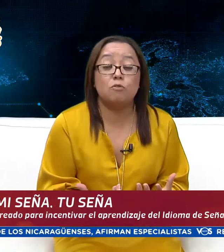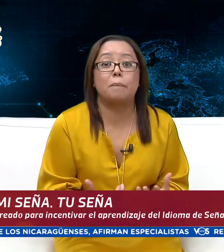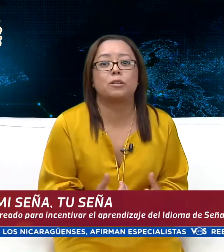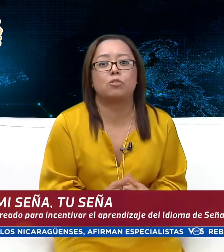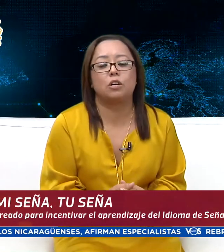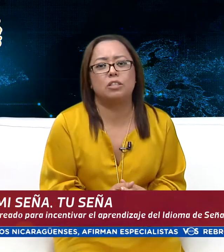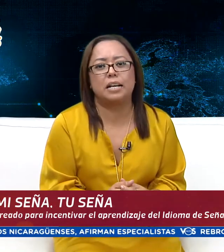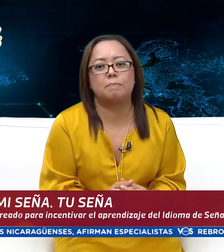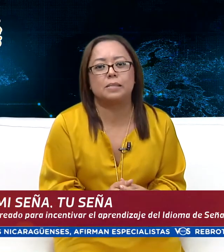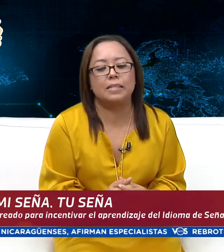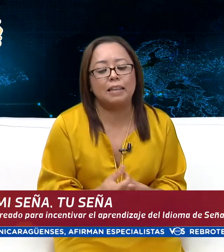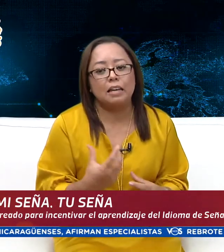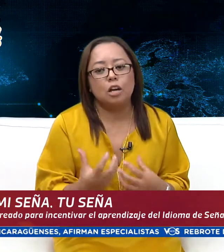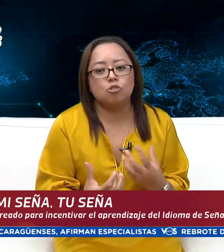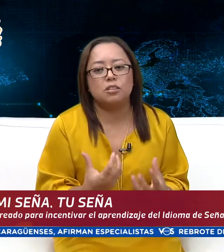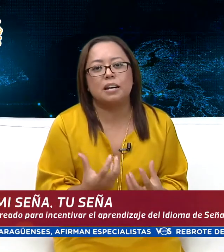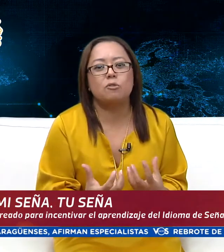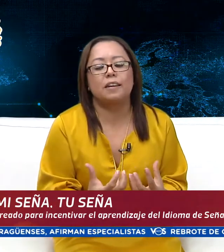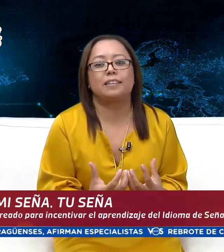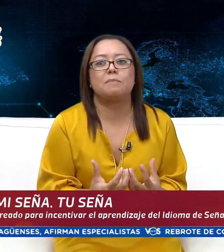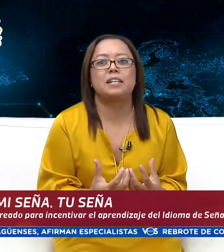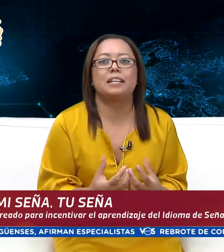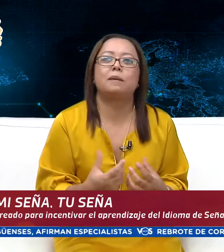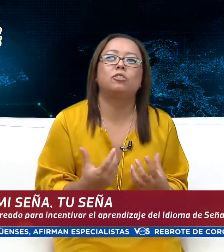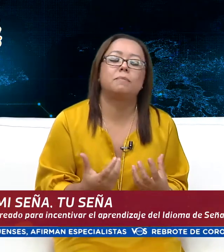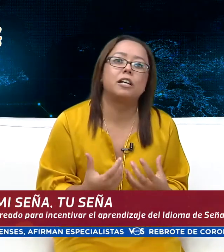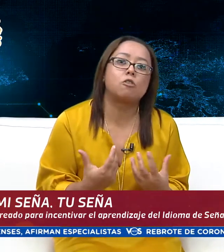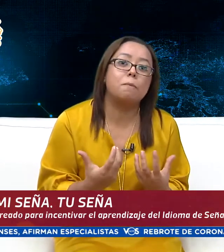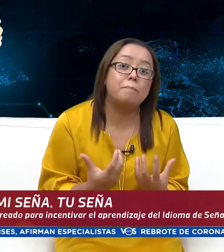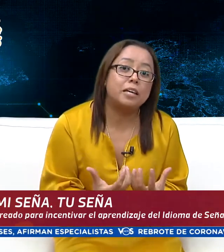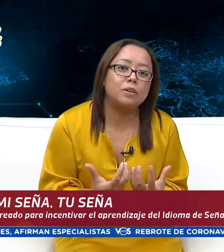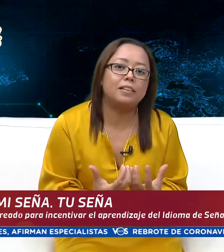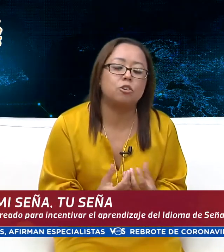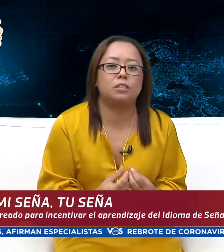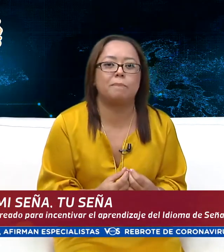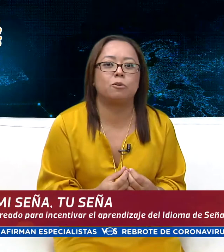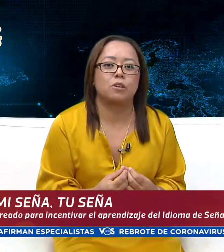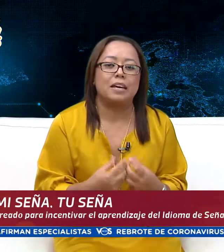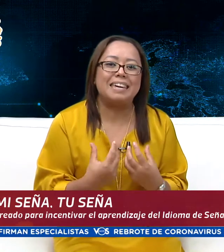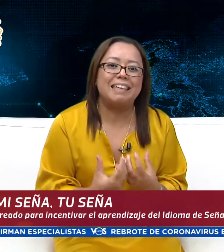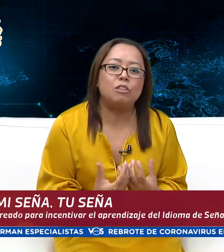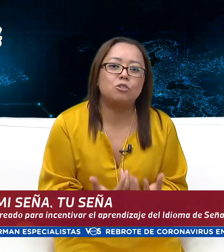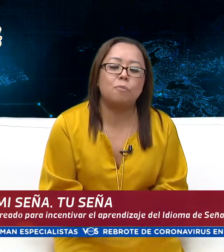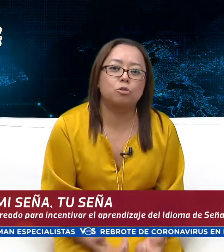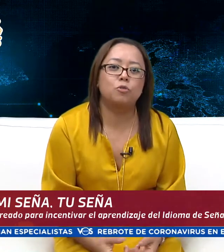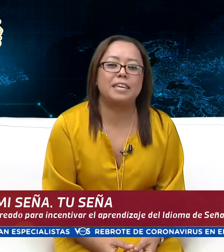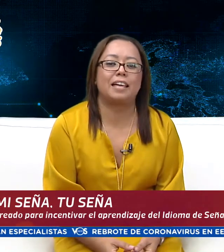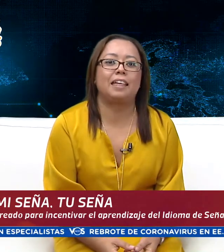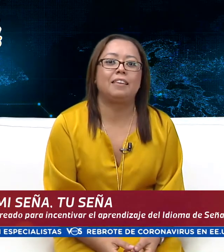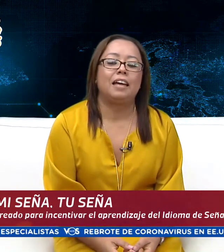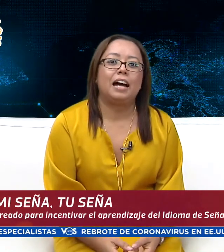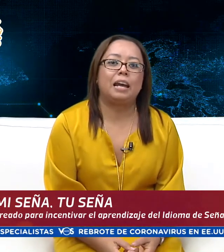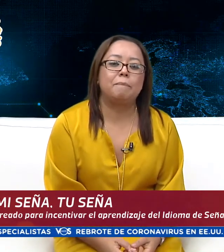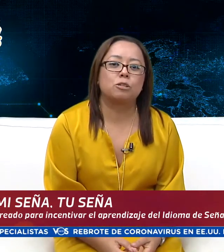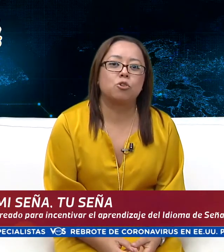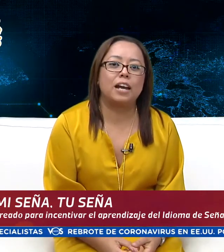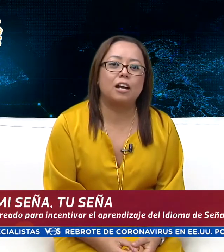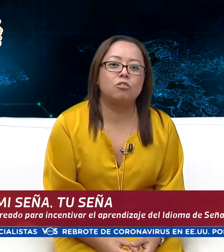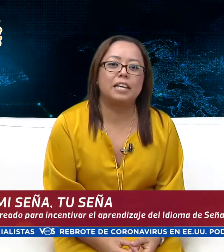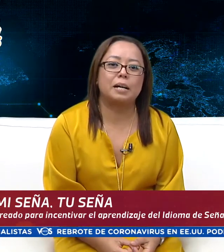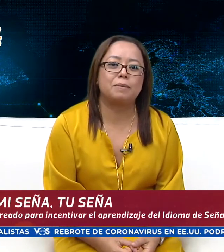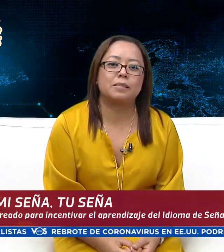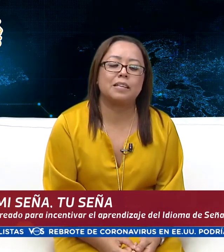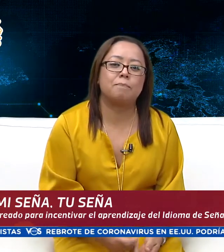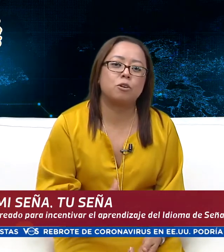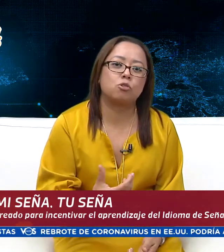también es una persona con discapacidad consideramos que de esta manera estamos también rompiendo estereotipos y dando esa oportunidad a las personas